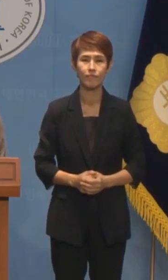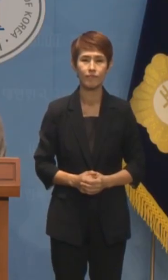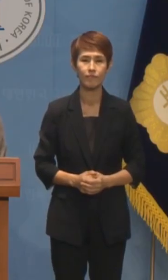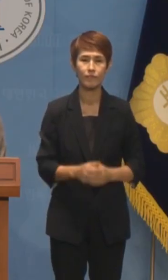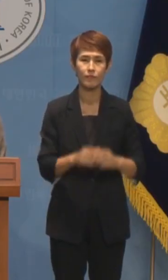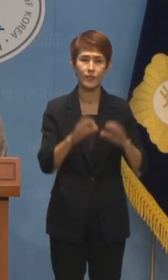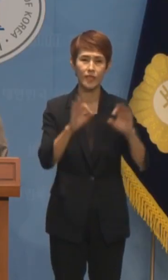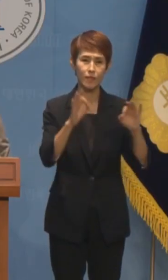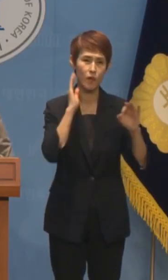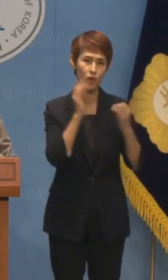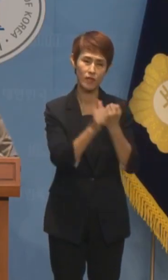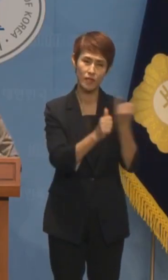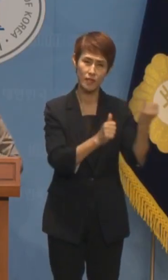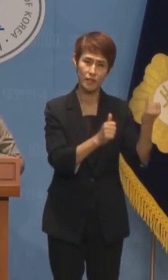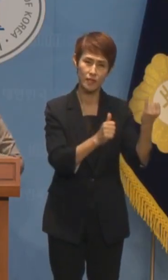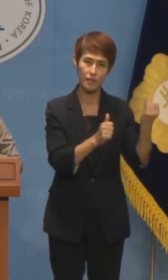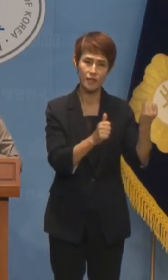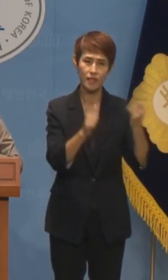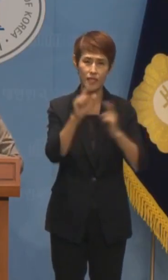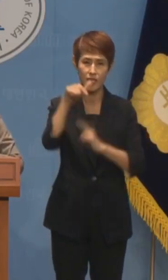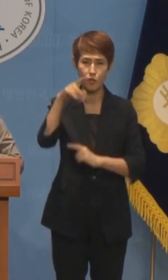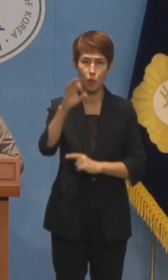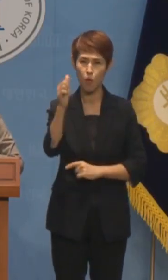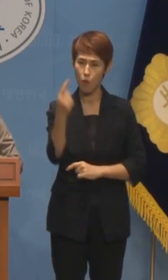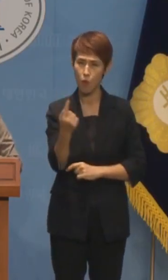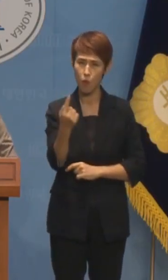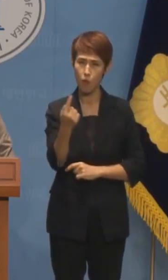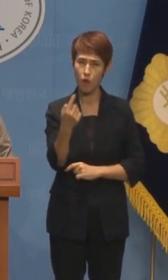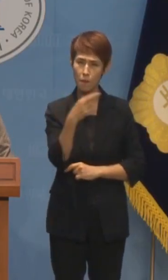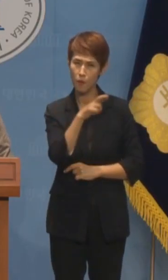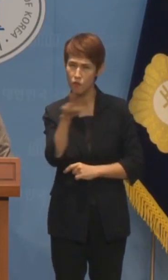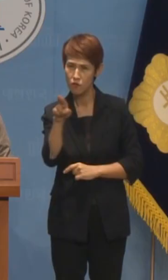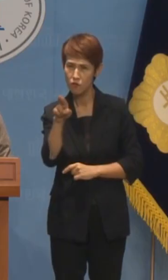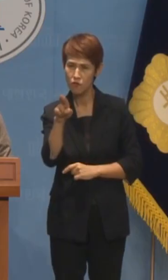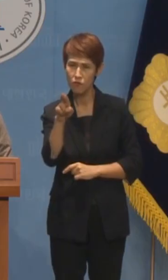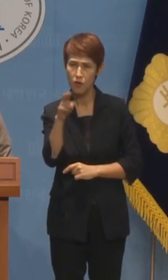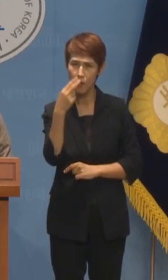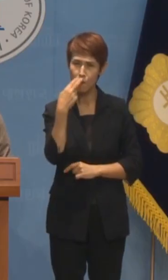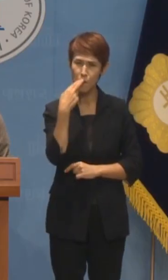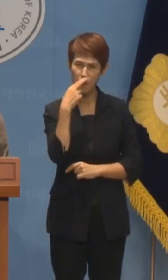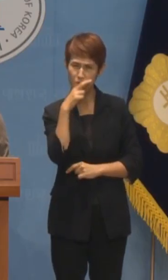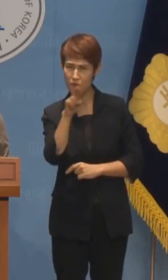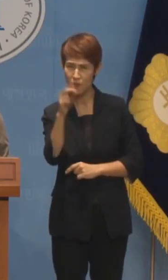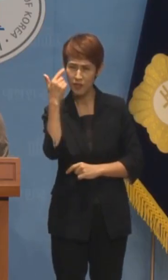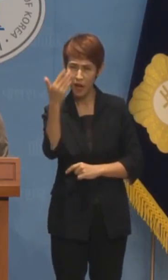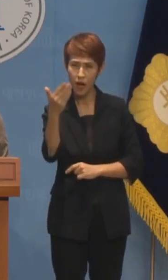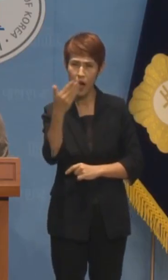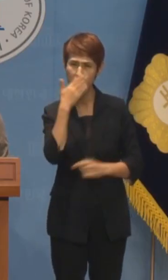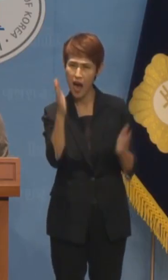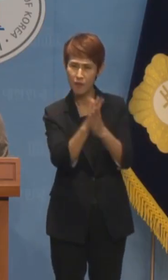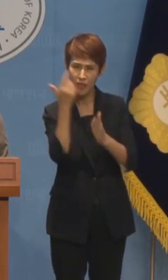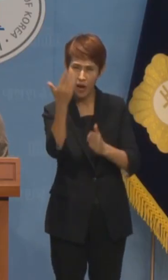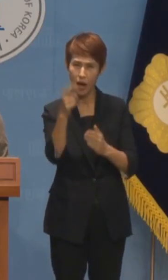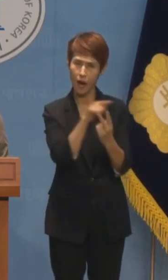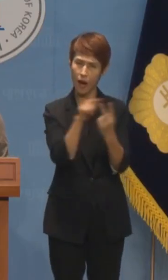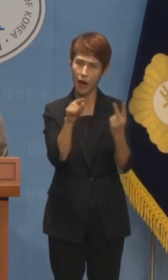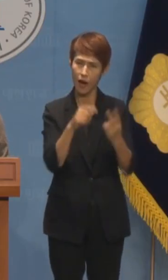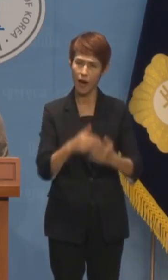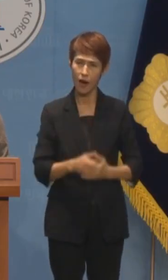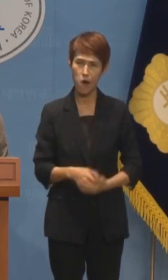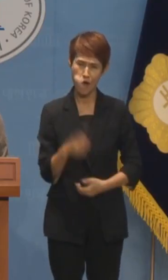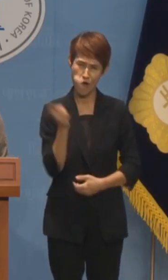김건희 여사와 이종호 씨는 베프입니까? 공범입니까? 새빨간 거짓말에 꼬리가